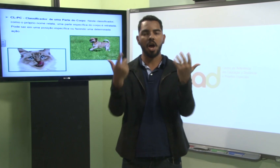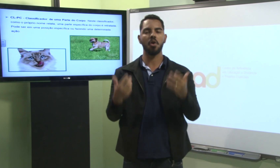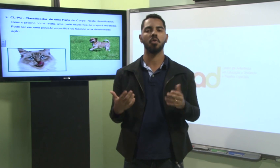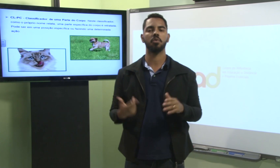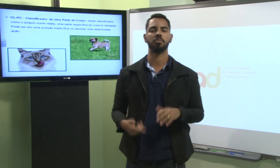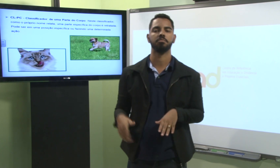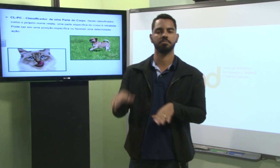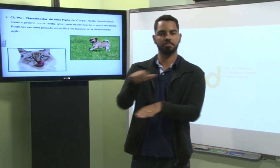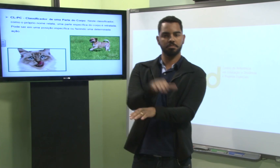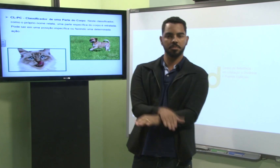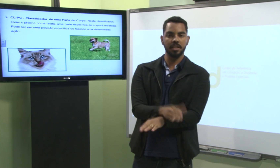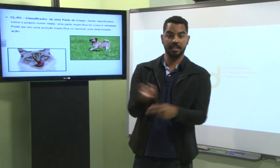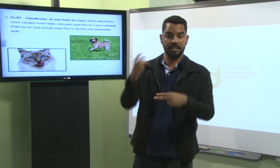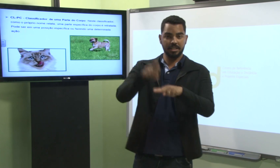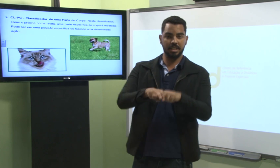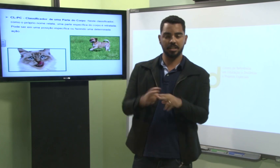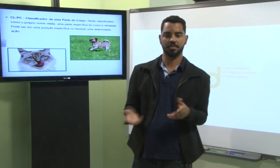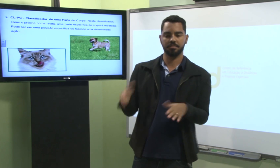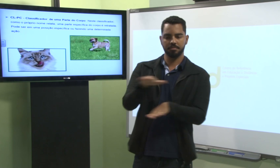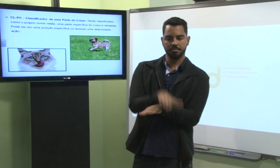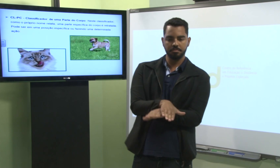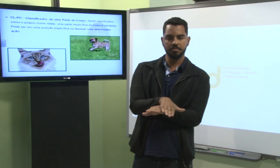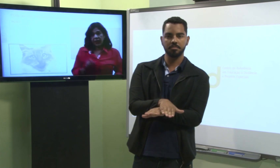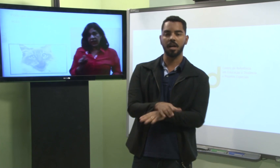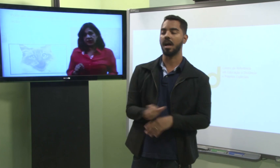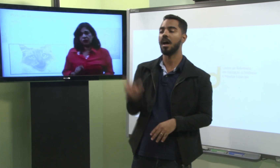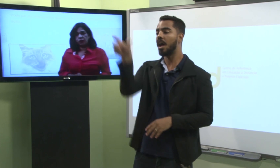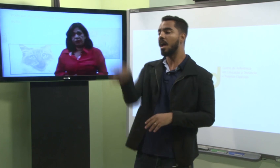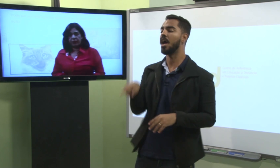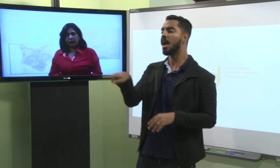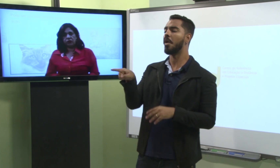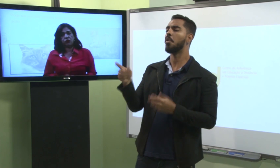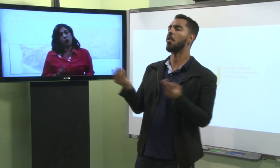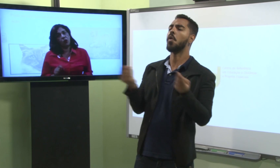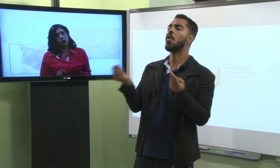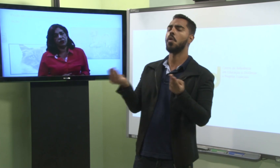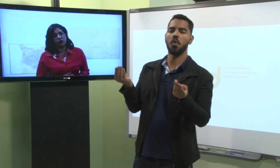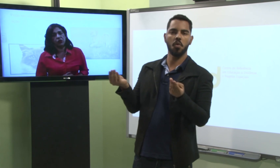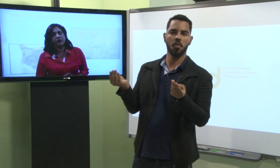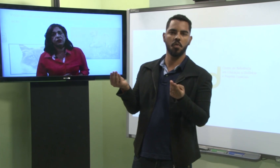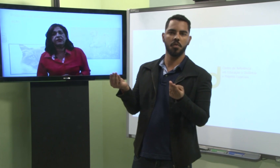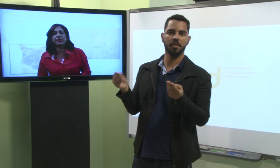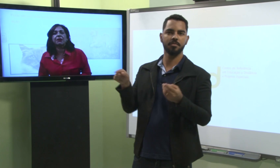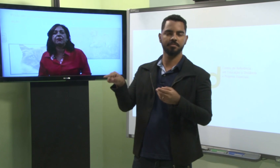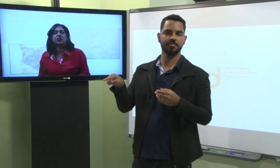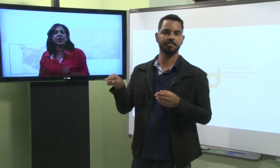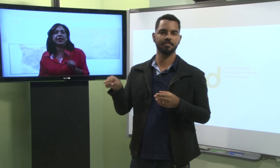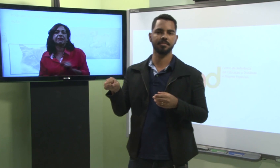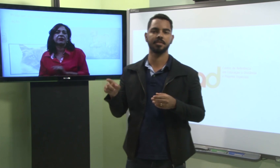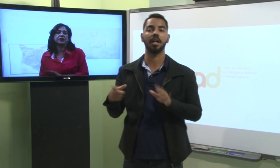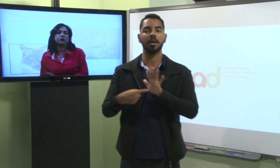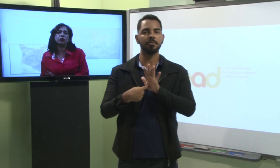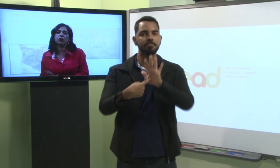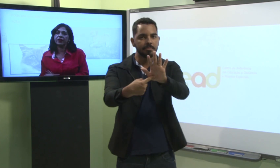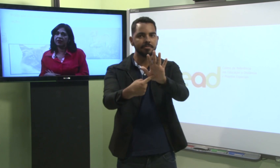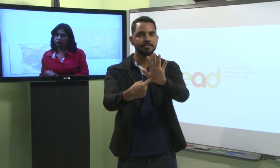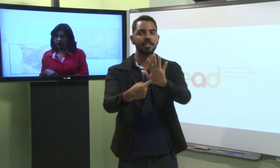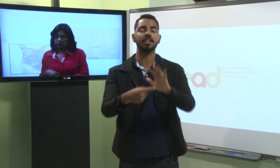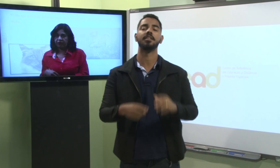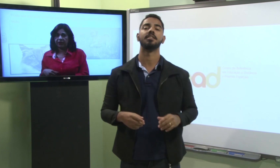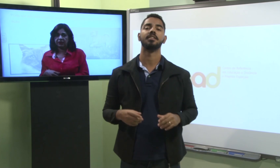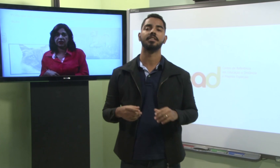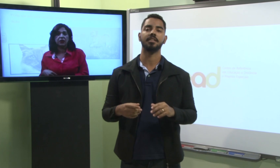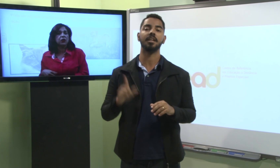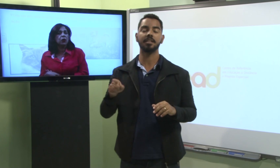posição ou o movimento realizado. Esses movimentos ou posições são extremamente relevantes no contexto